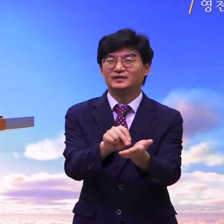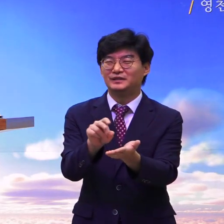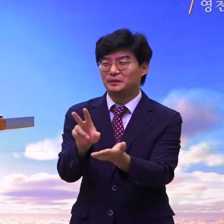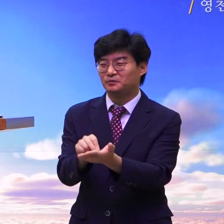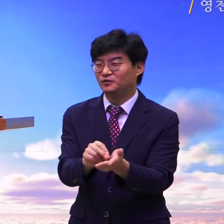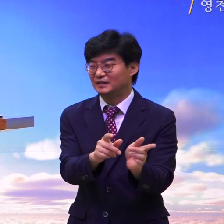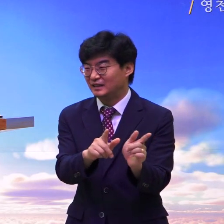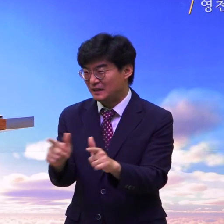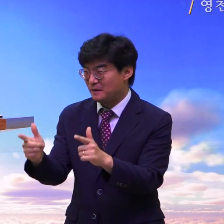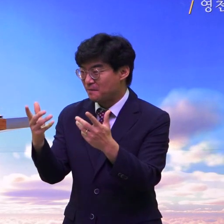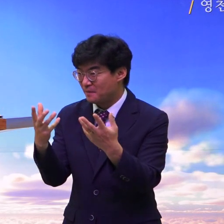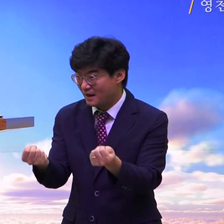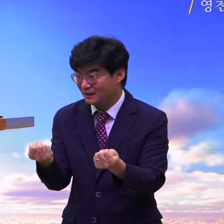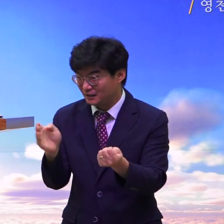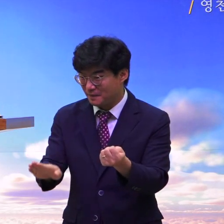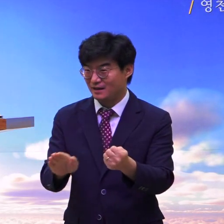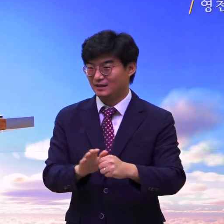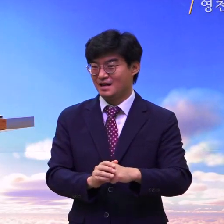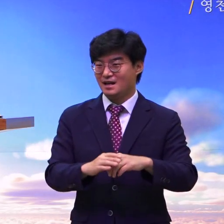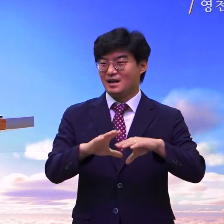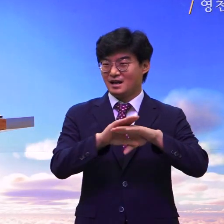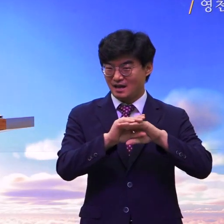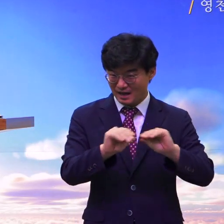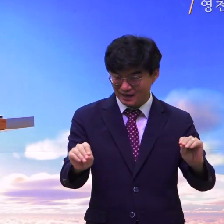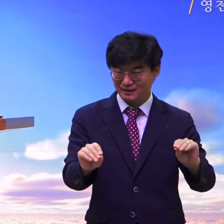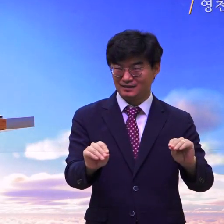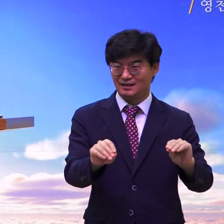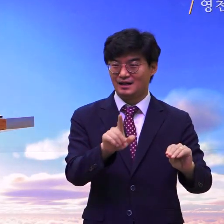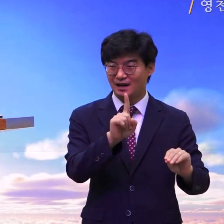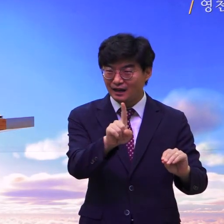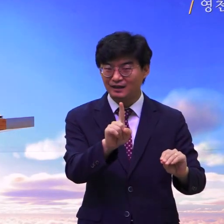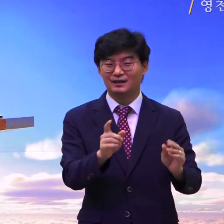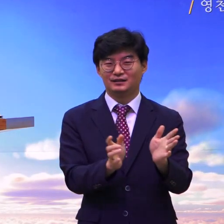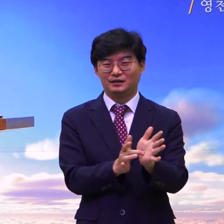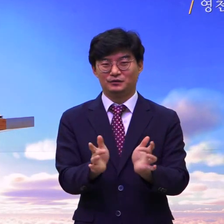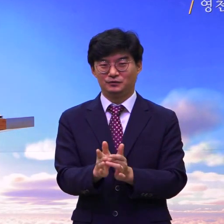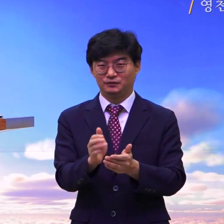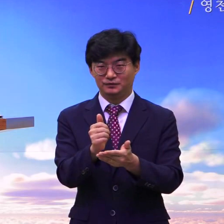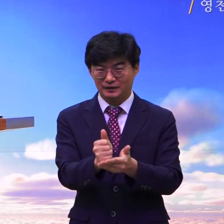문제가 있을지라도 해답은 오직 예수 그리스도입니다.